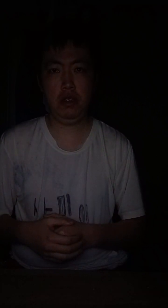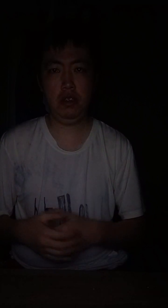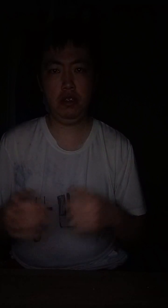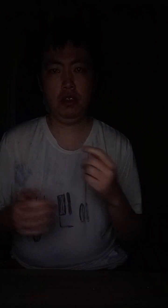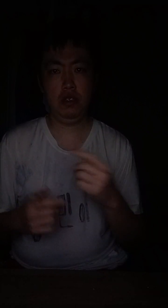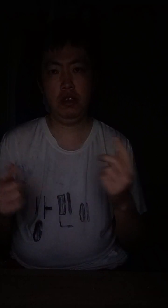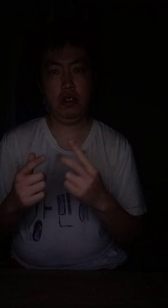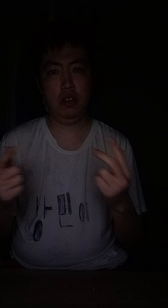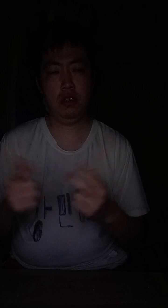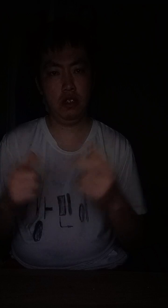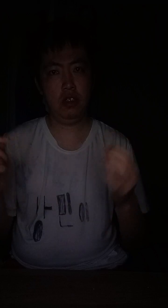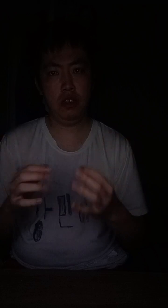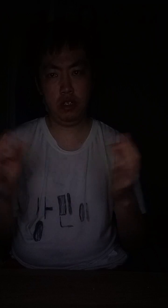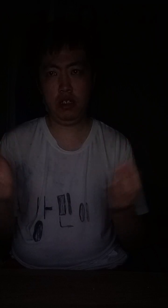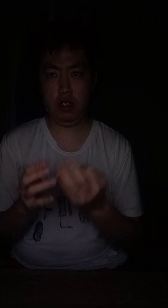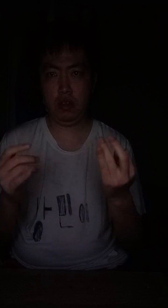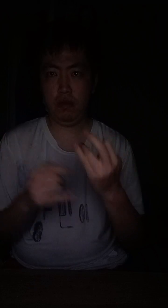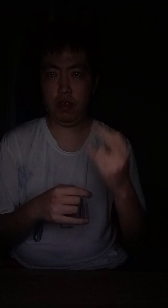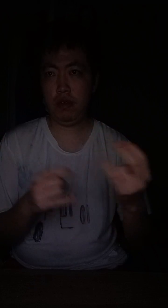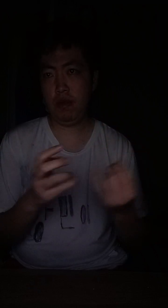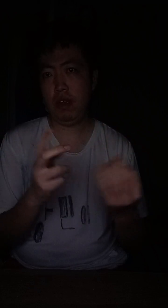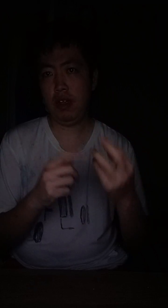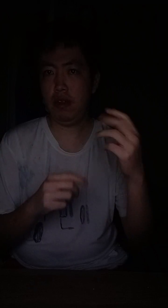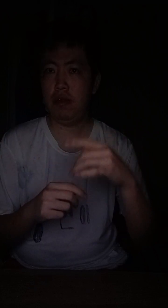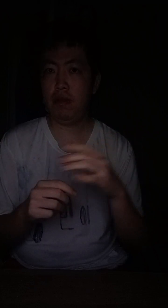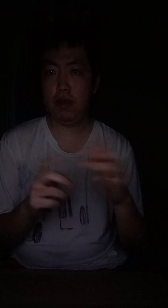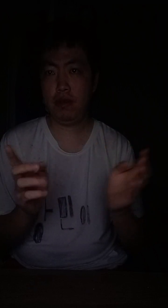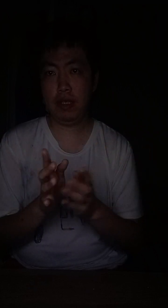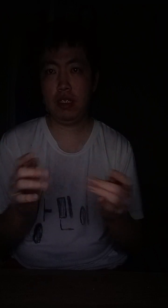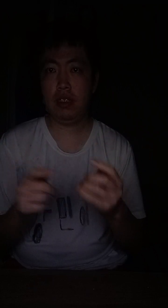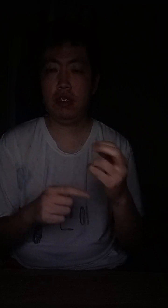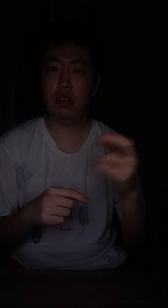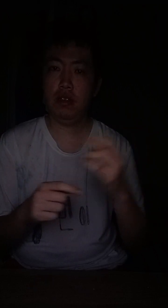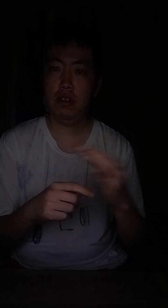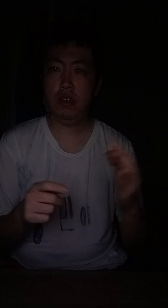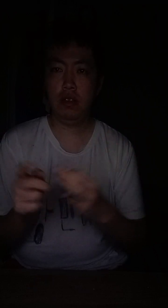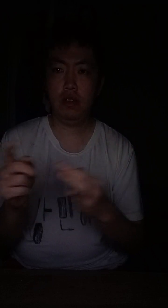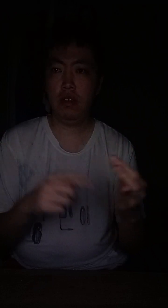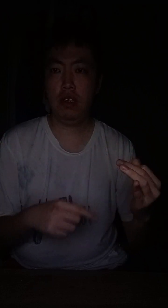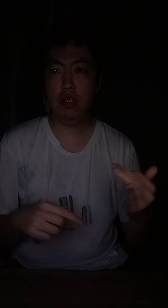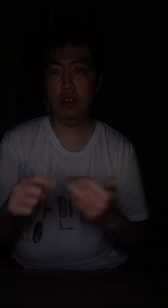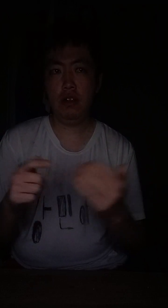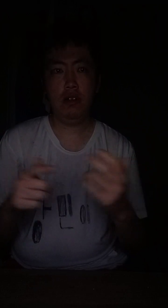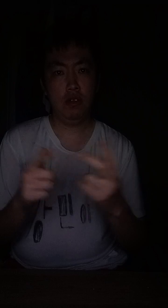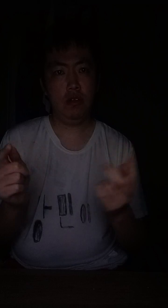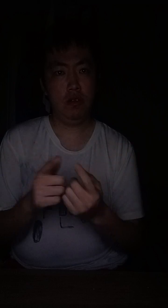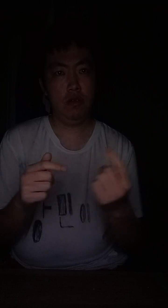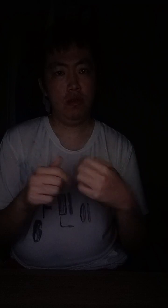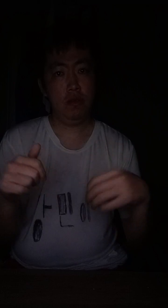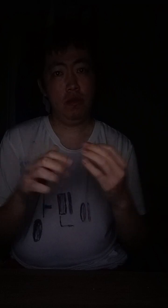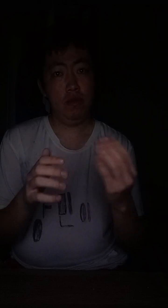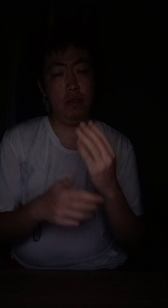불참한 KBS 야권 추천이사 4명은 최대한 이른 시일 안에 이사회 의결에 대한 효력정지 가처분 신청을 제기하는